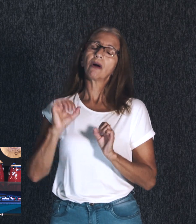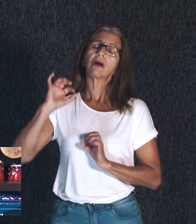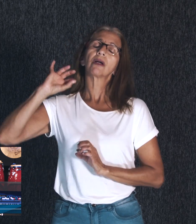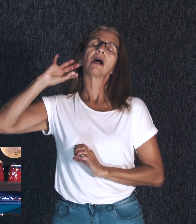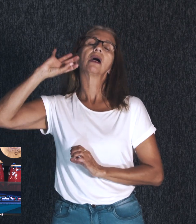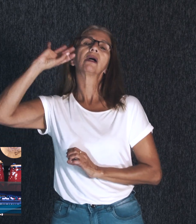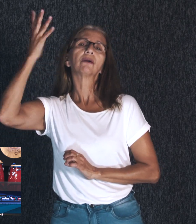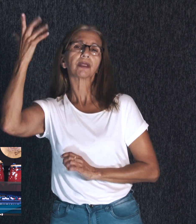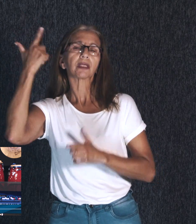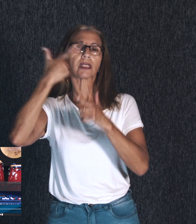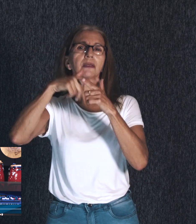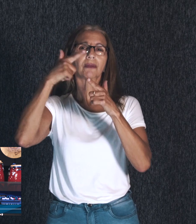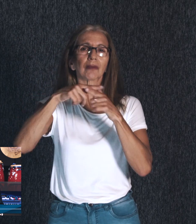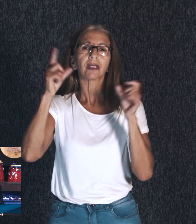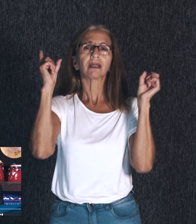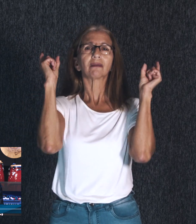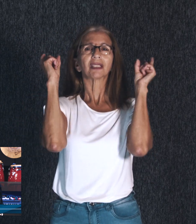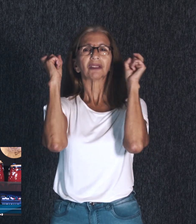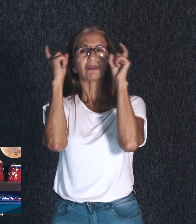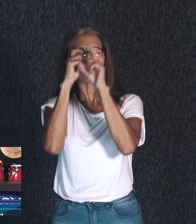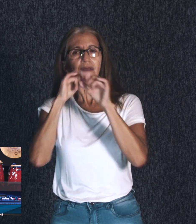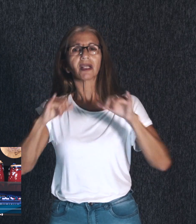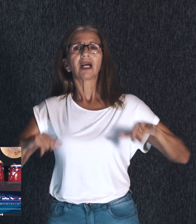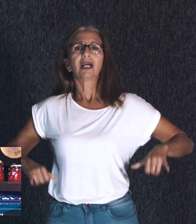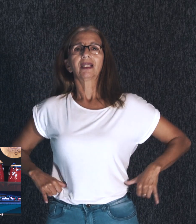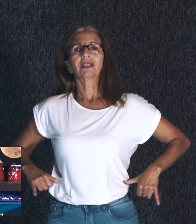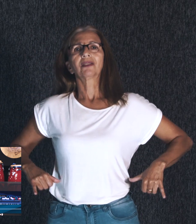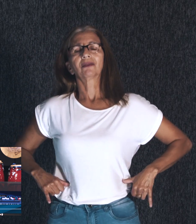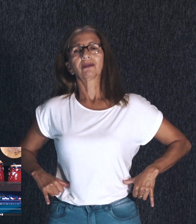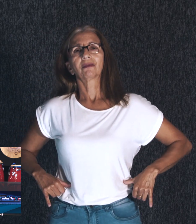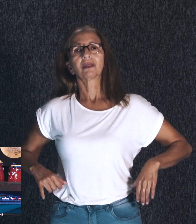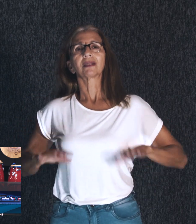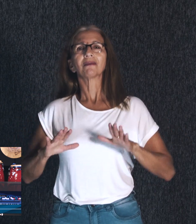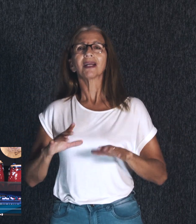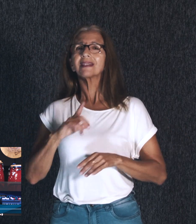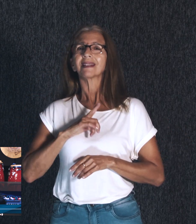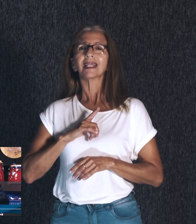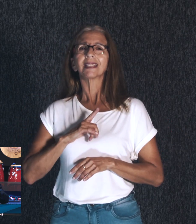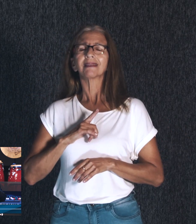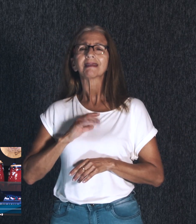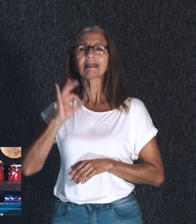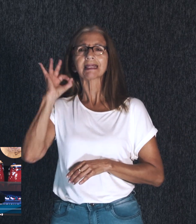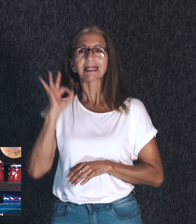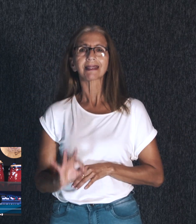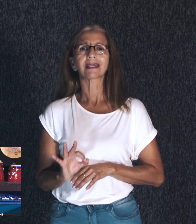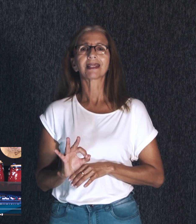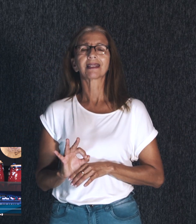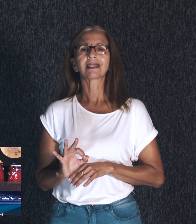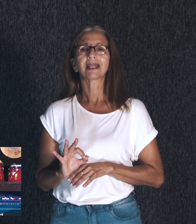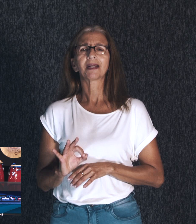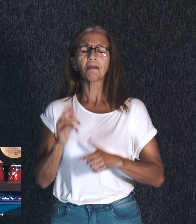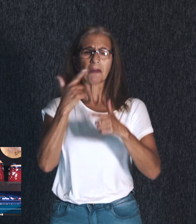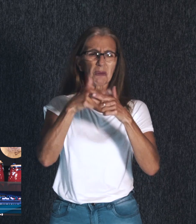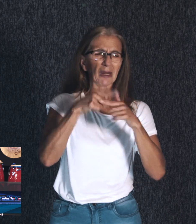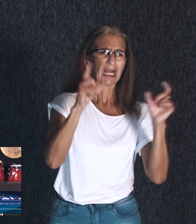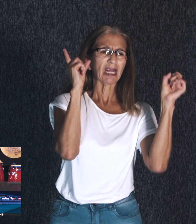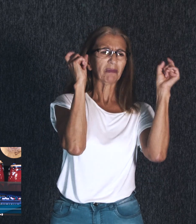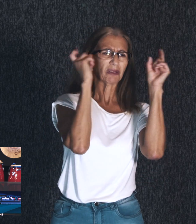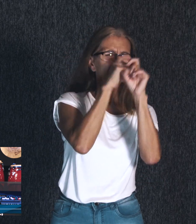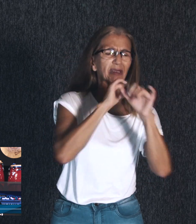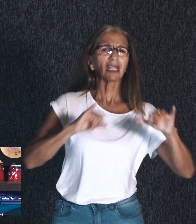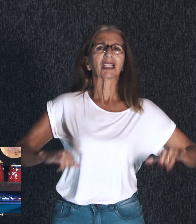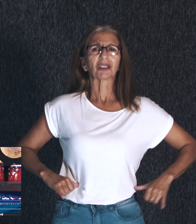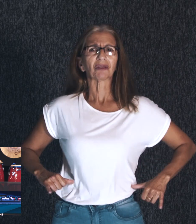enfrentamos adversidades. Mas uma coisa nós podemos ter certeza, é que em todas estas coisas